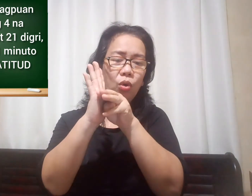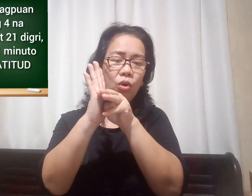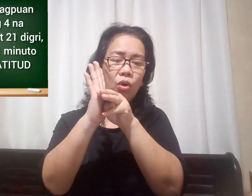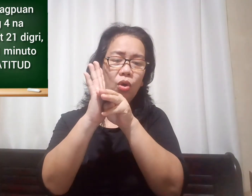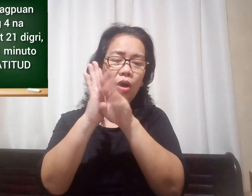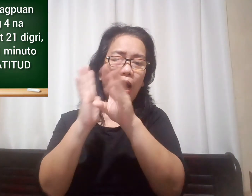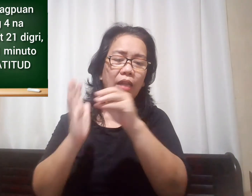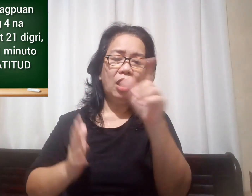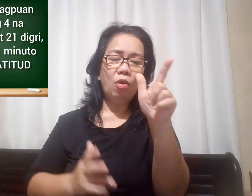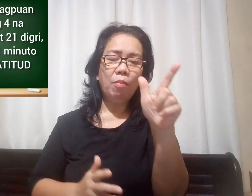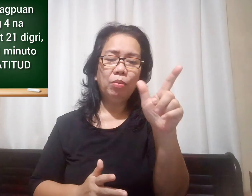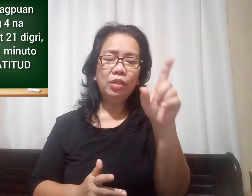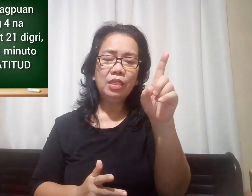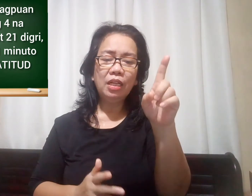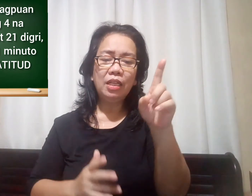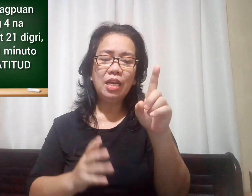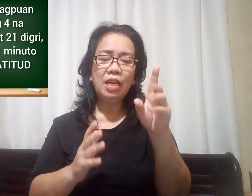at 21 degree